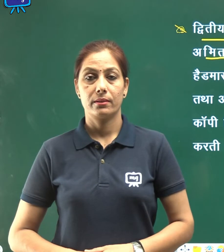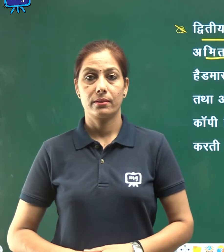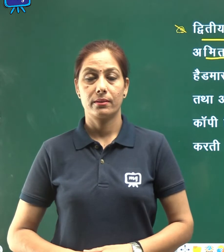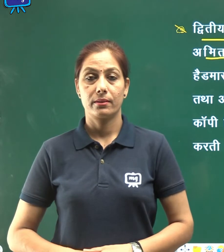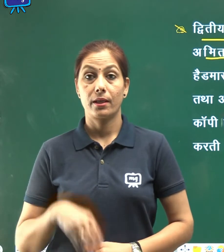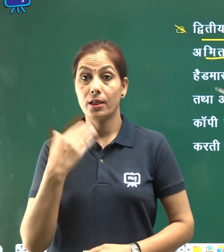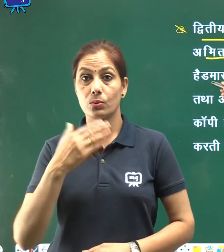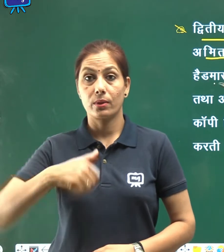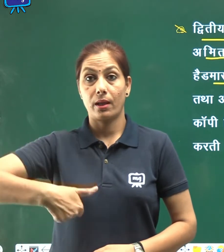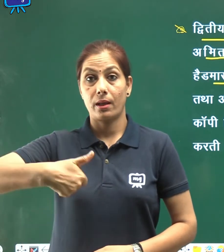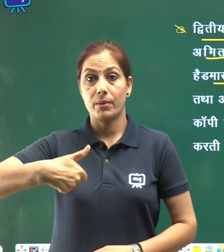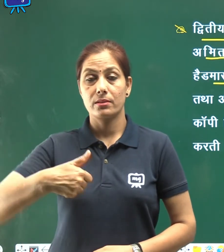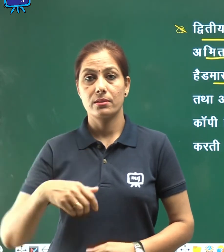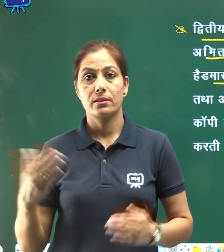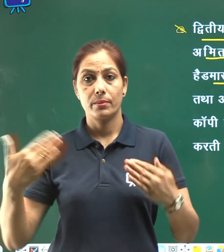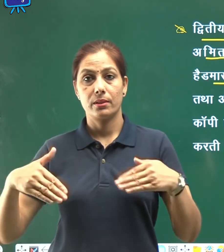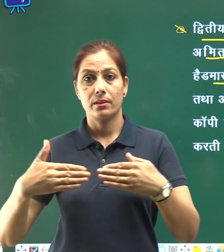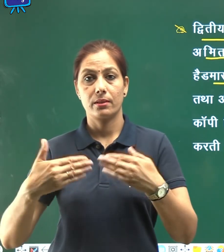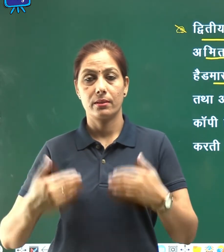हेडमास्टर से मिलती है।